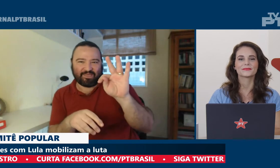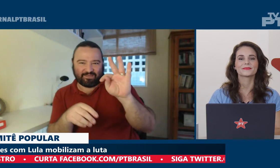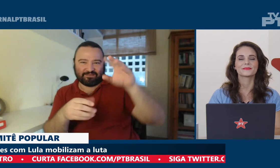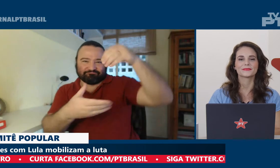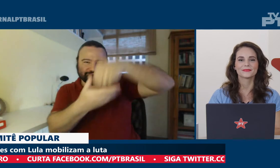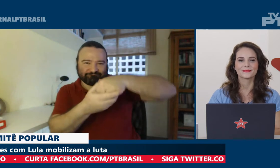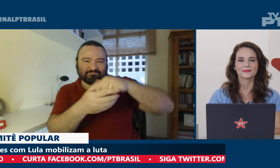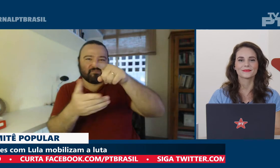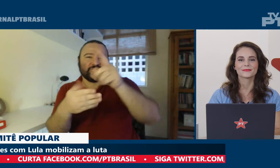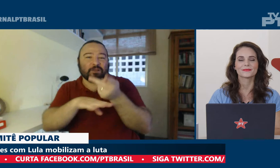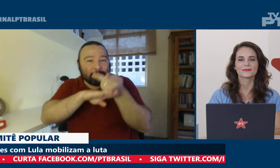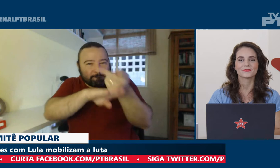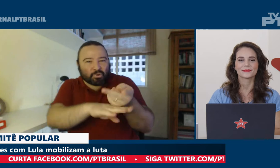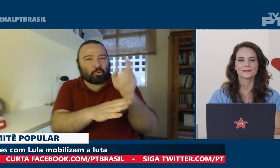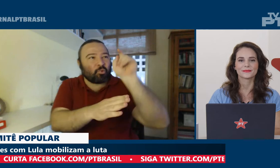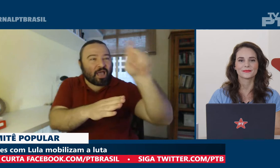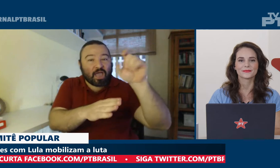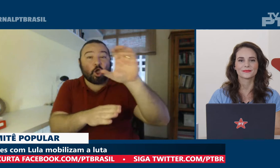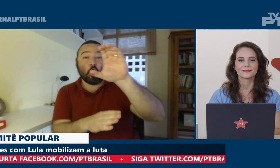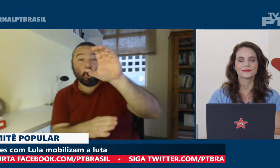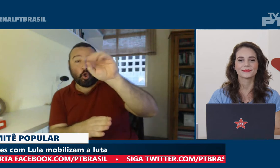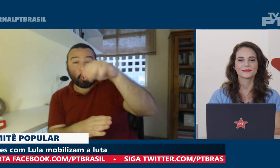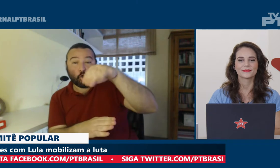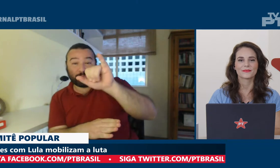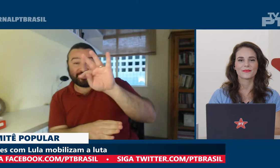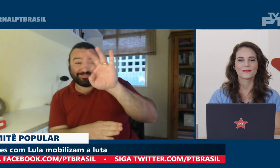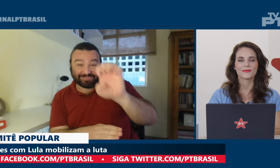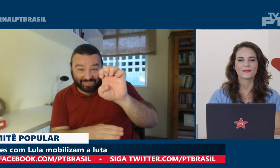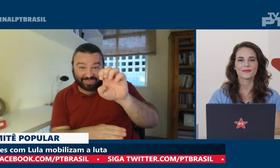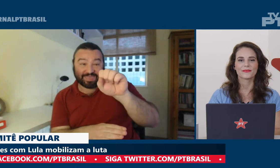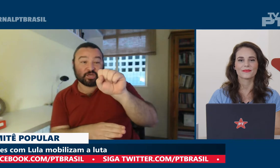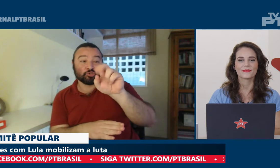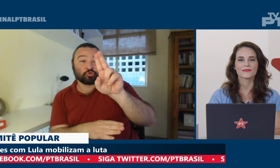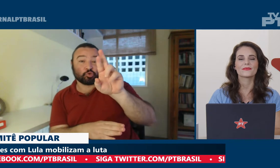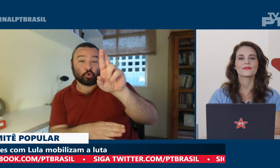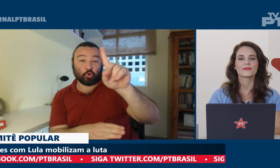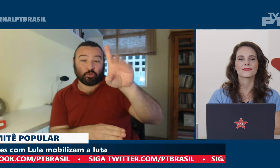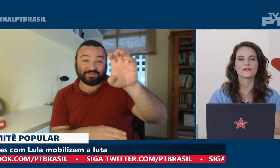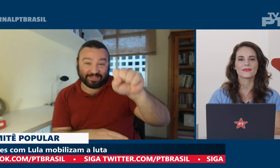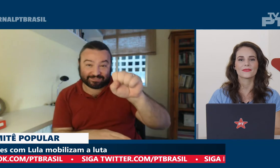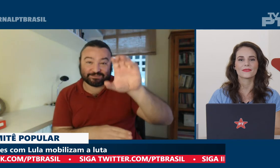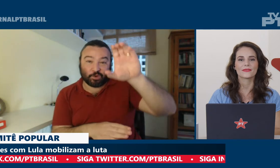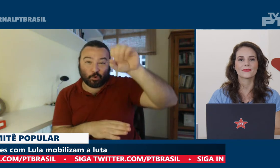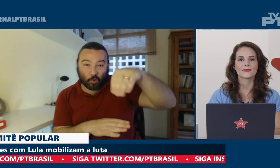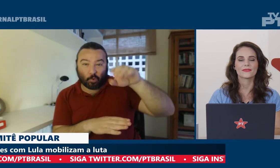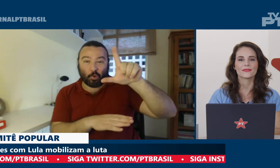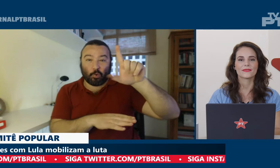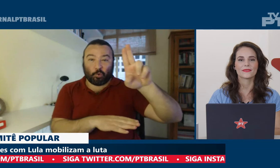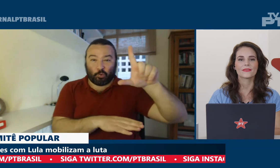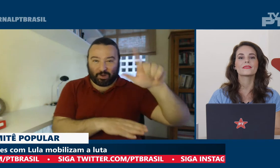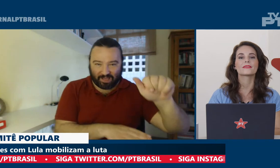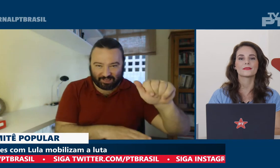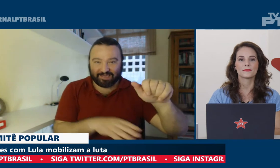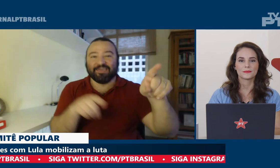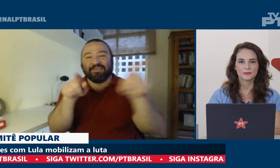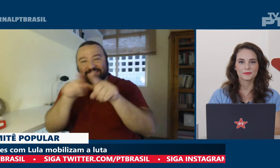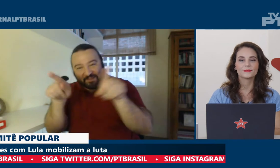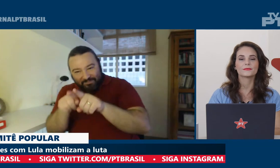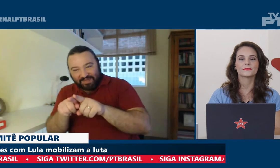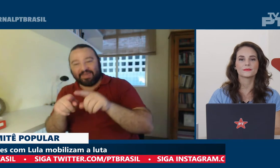de luta. O site do PT, você procura a aba de comitê